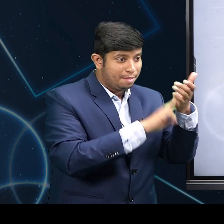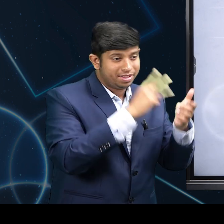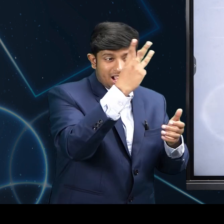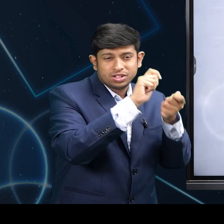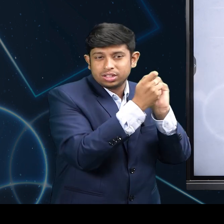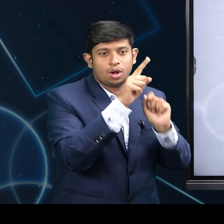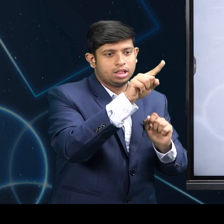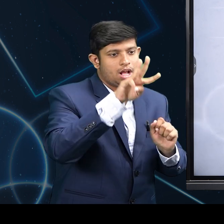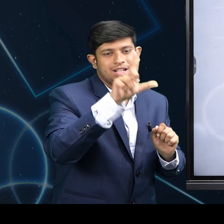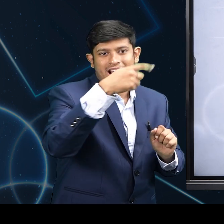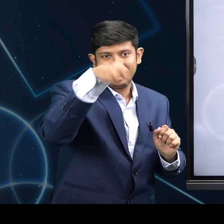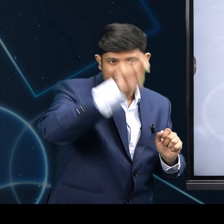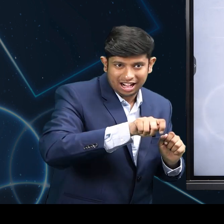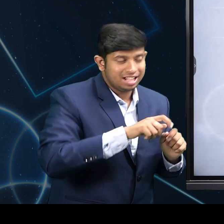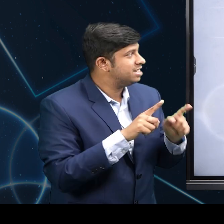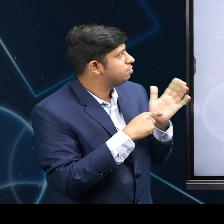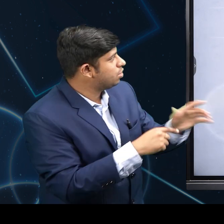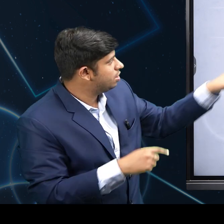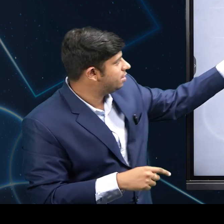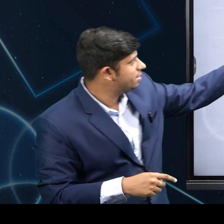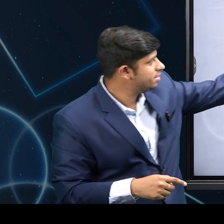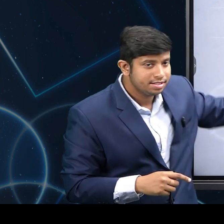m3 = 1000 ಲೀಟರ್.